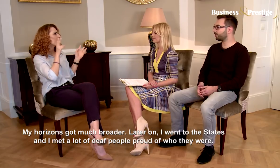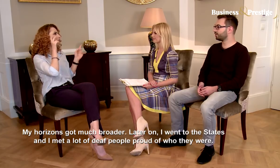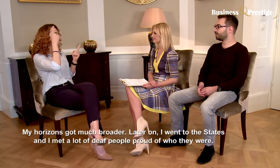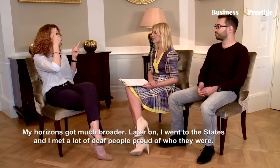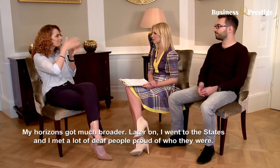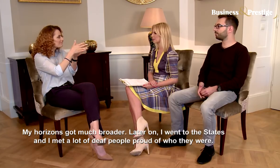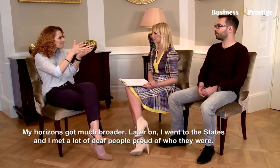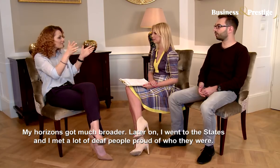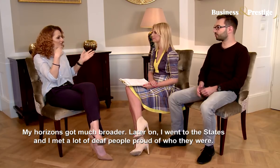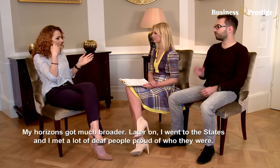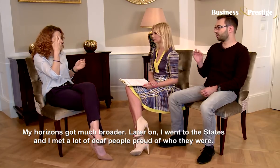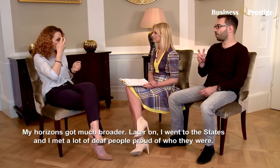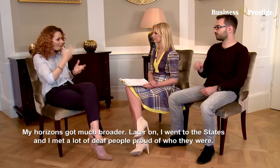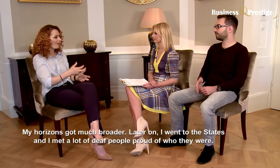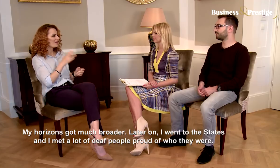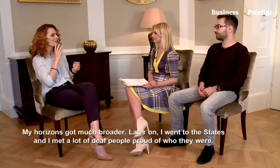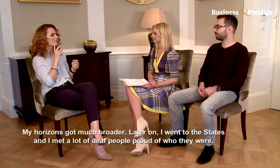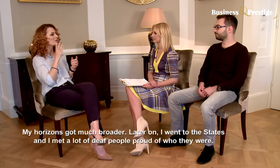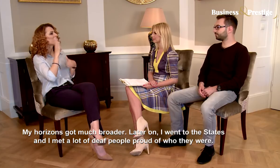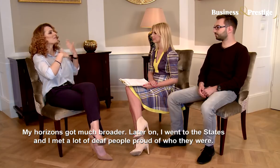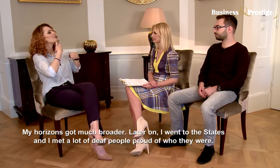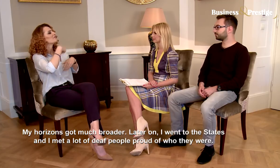się moje horyzonty.